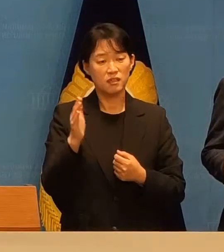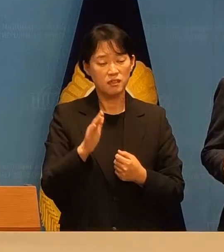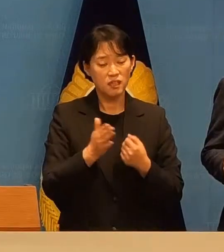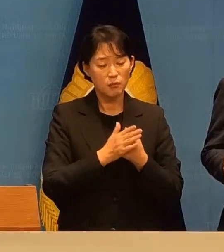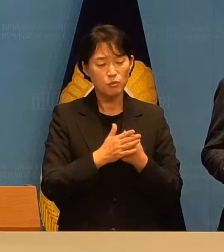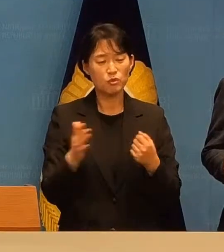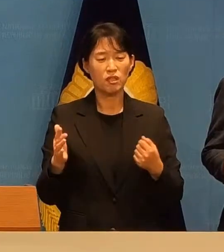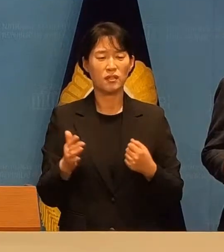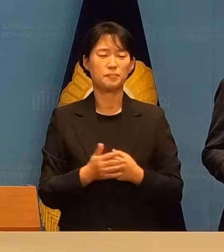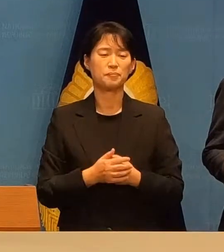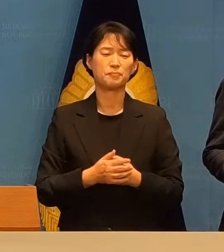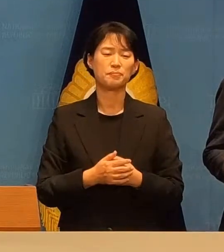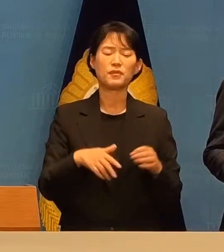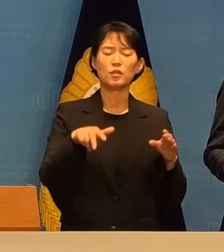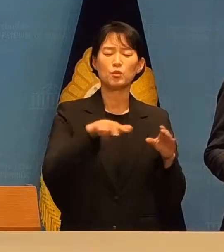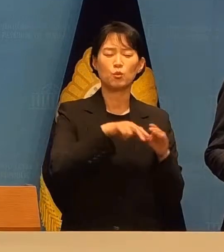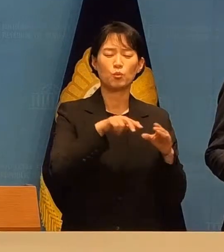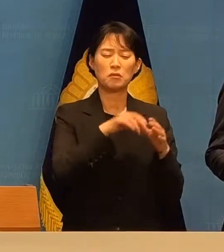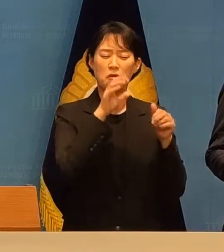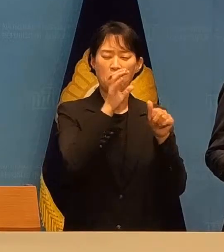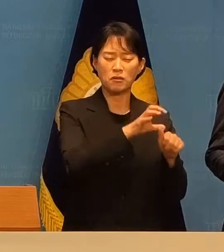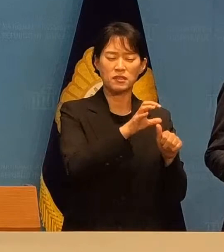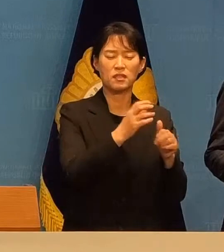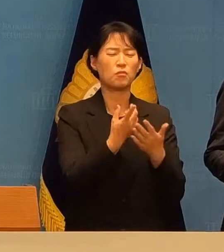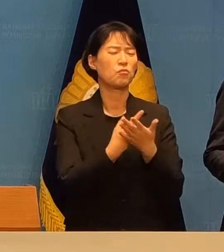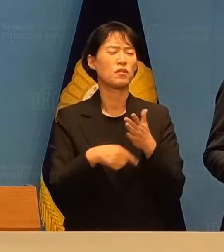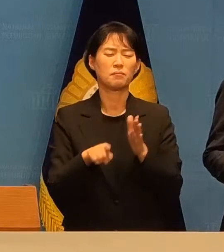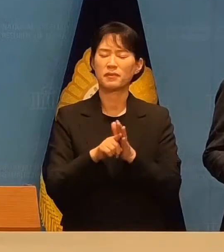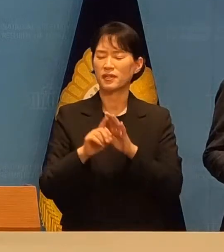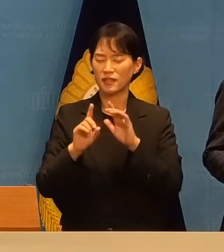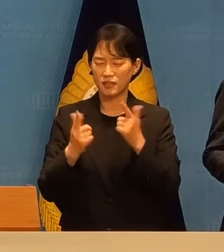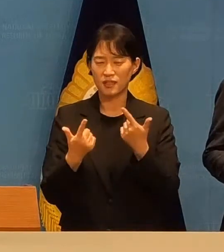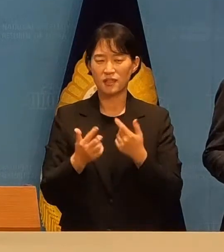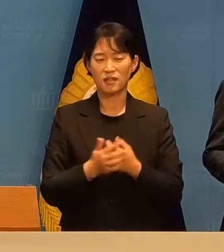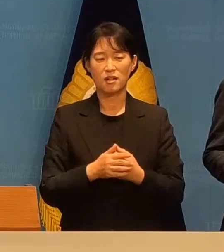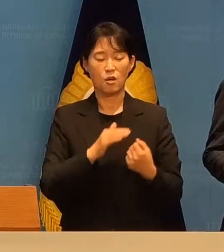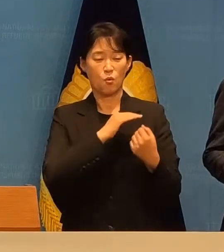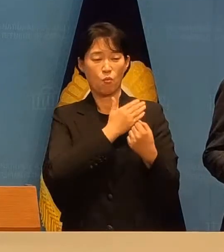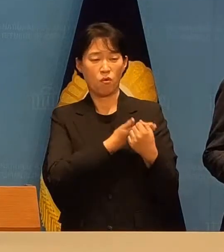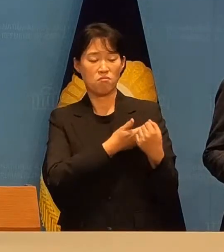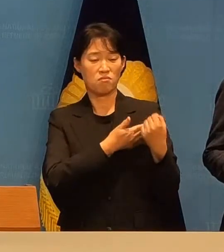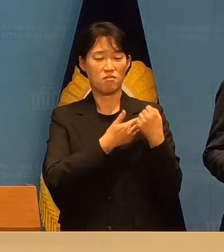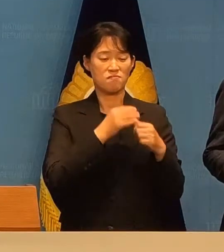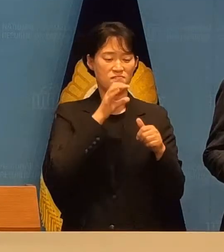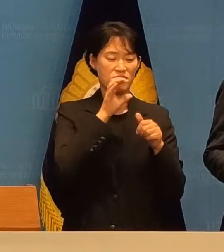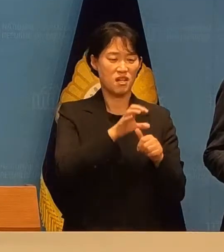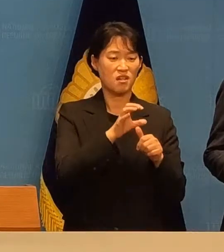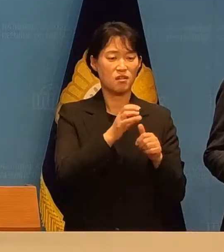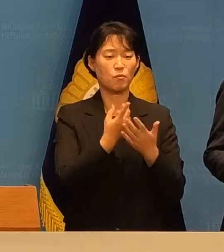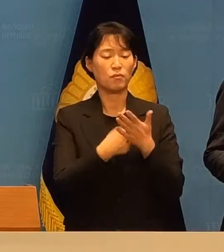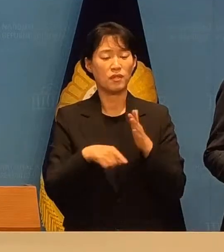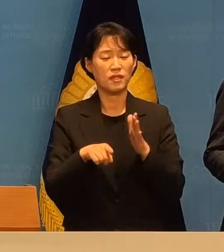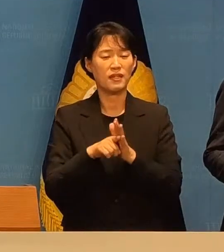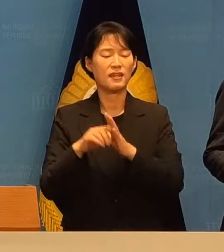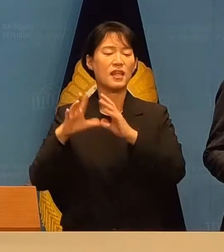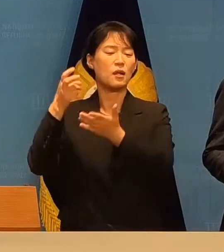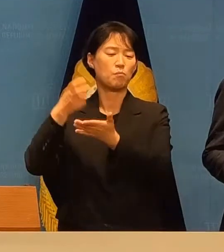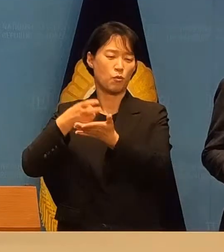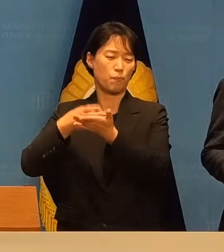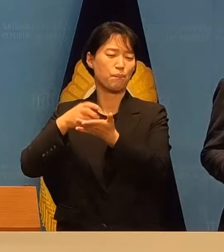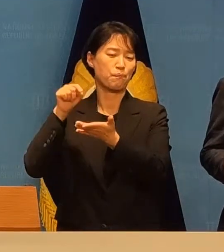분리는 종교를 억제하기 위한 장치가 아니라 권력을 제한하기 위한 헌법 장치입니다.